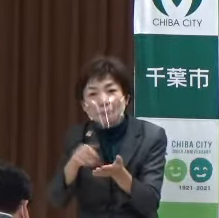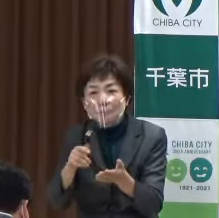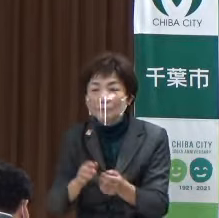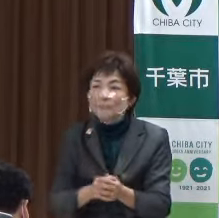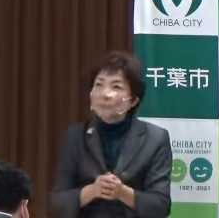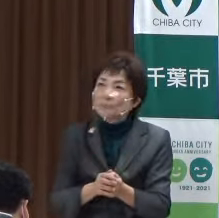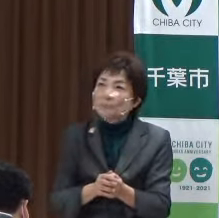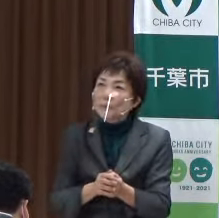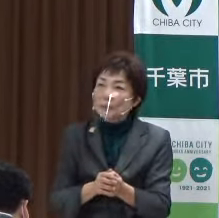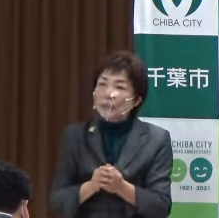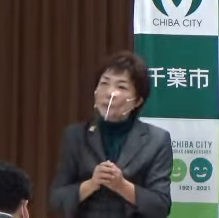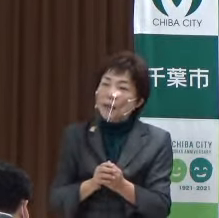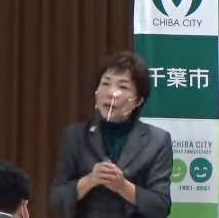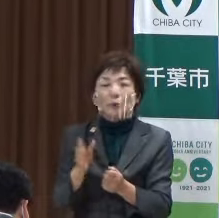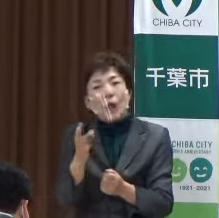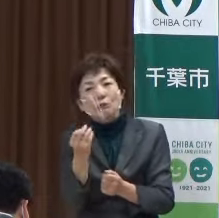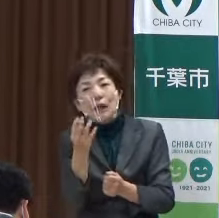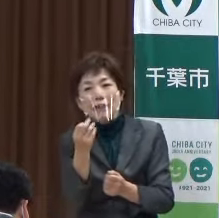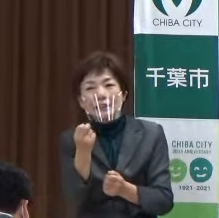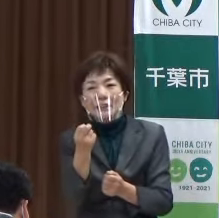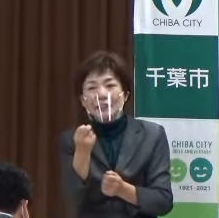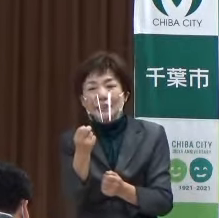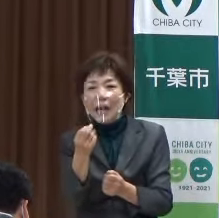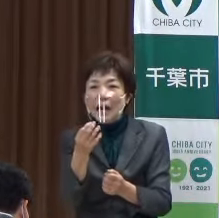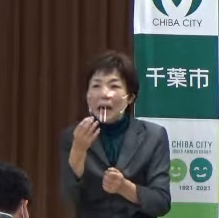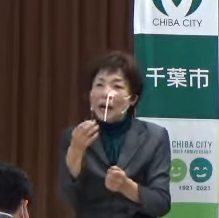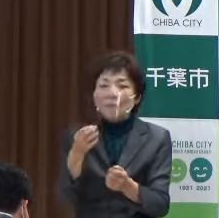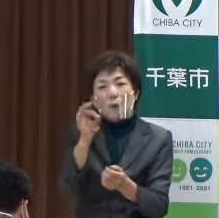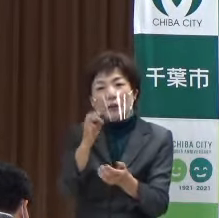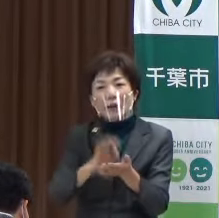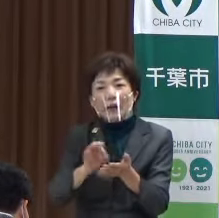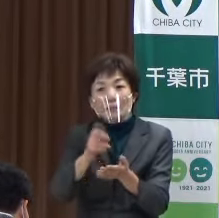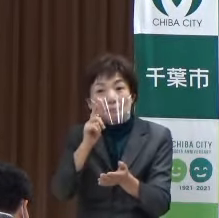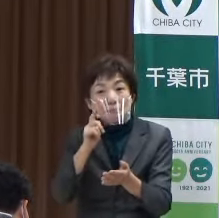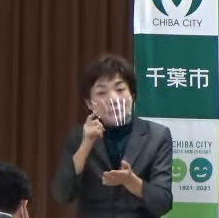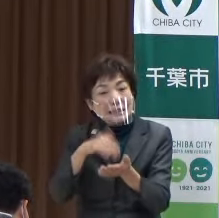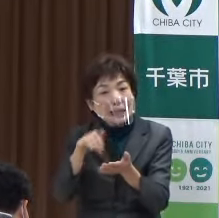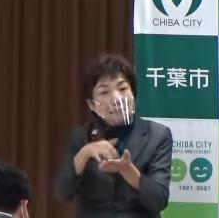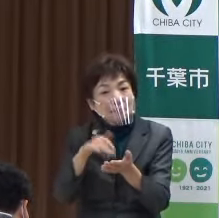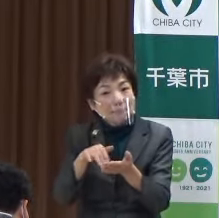した場合に、どれぐらいの金額がかかるか、そういった資産みたいな